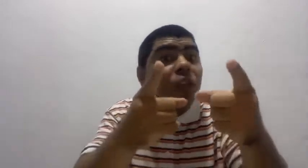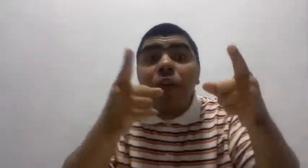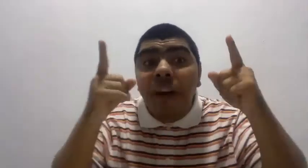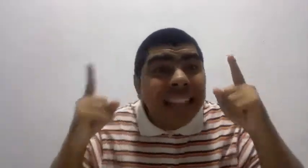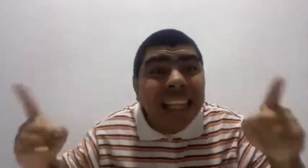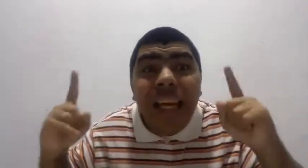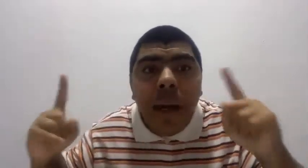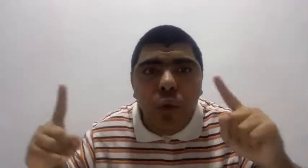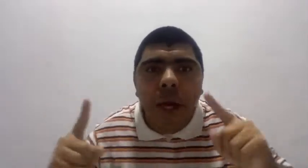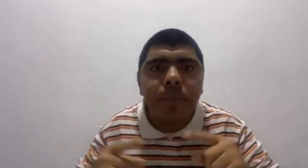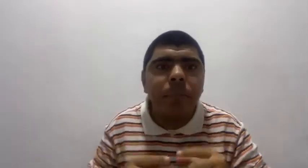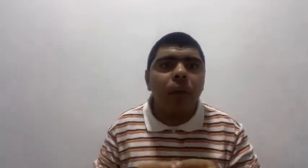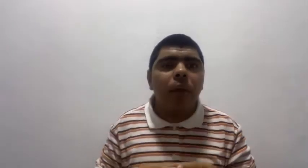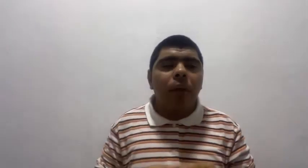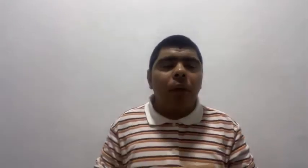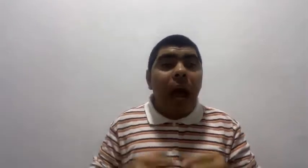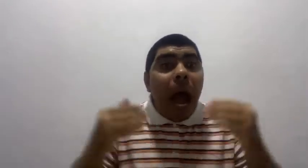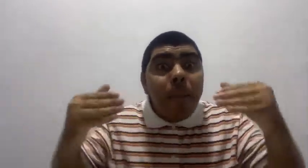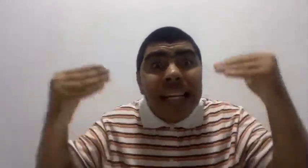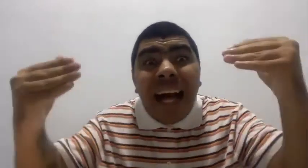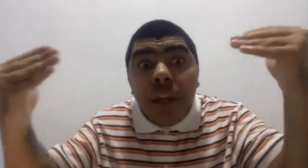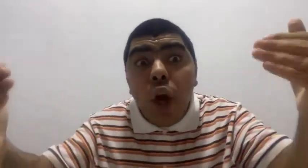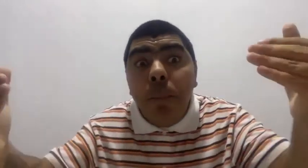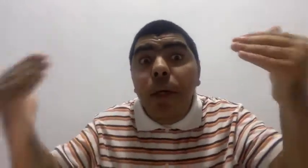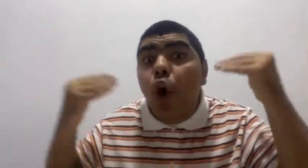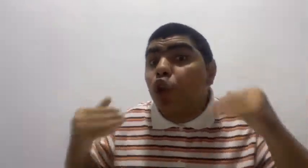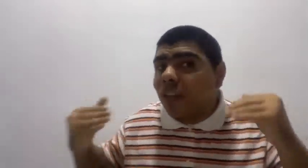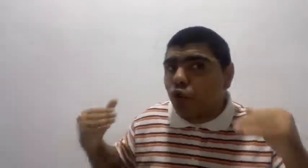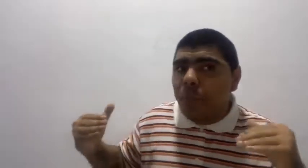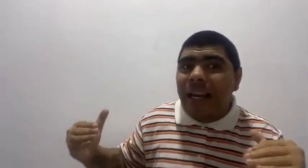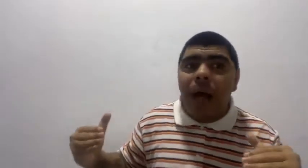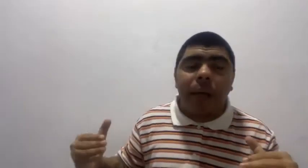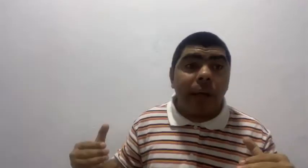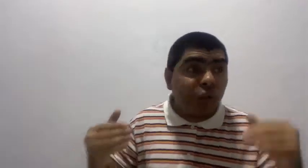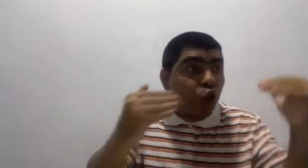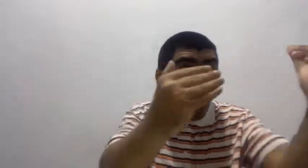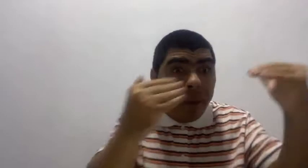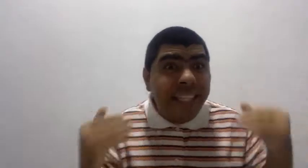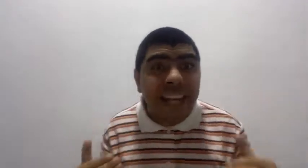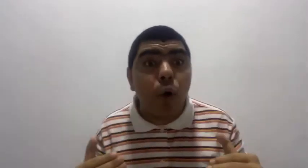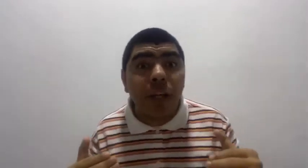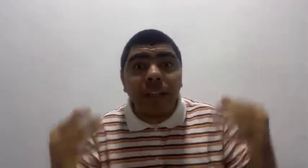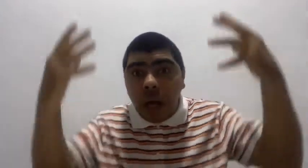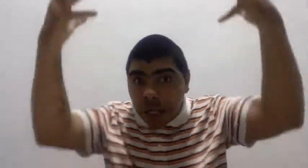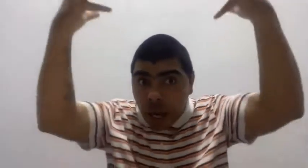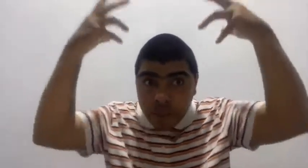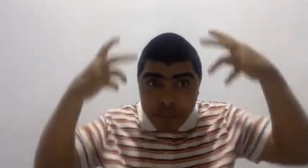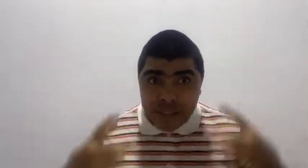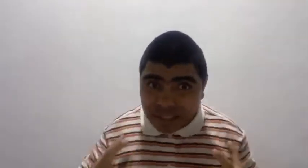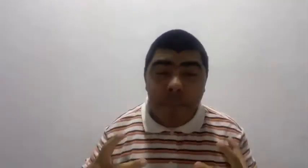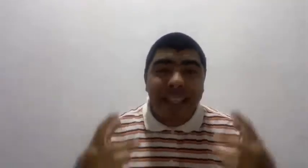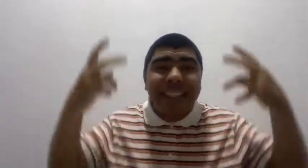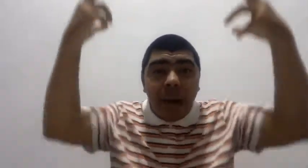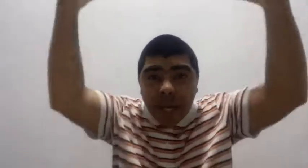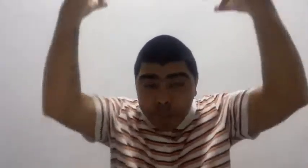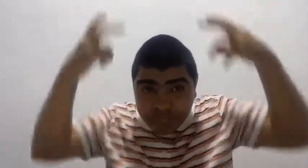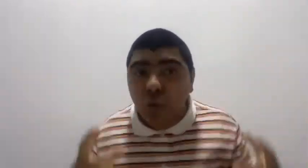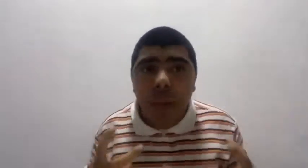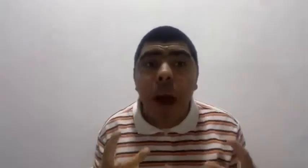Eso es falta de madurez. Aman a Dios, pero odian su palabra. Eso yo lo meditaba ahorita. Y amén, mientras meditaba, el Espíritu me bajaba